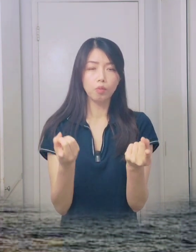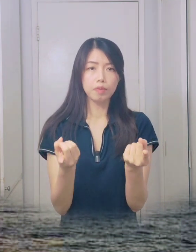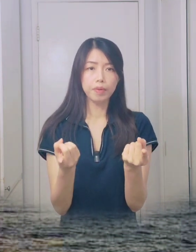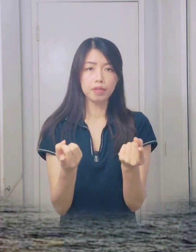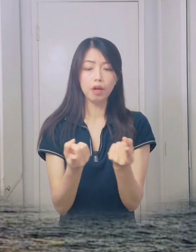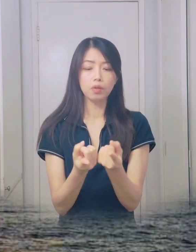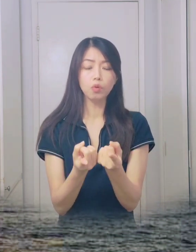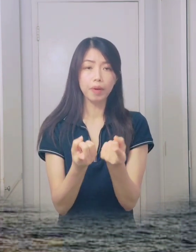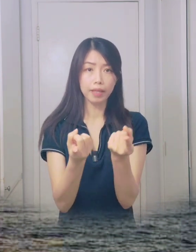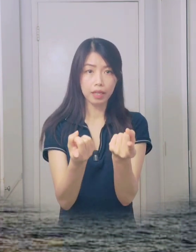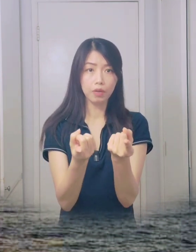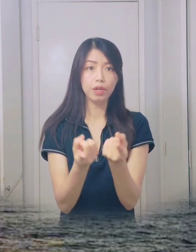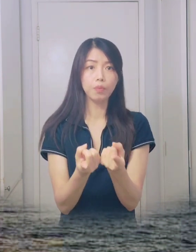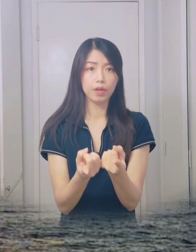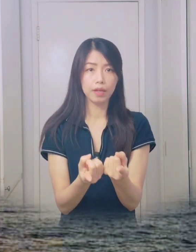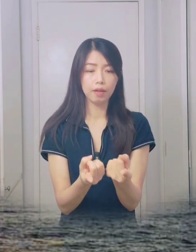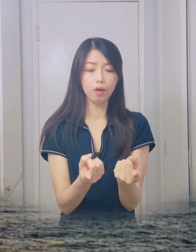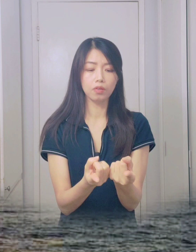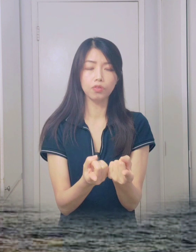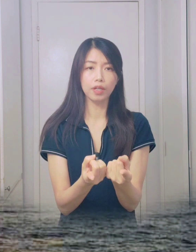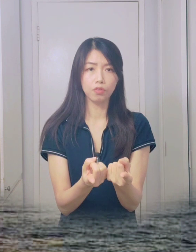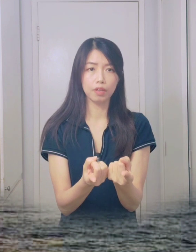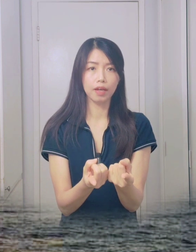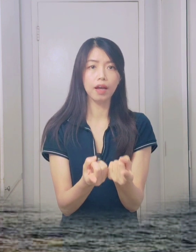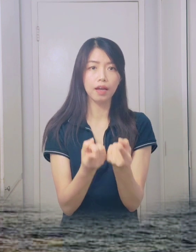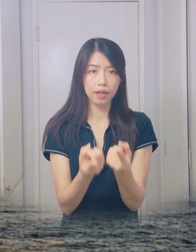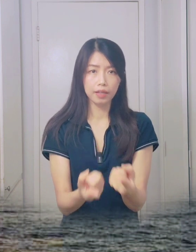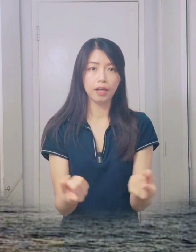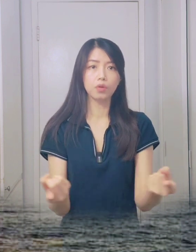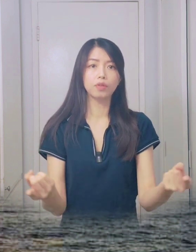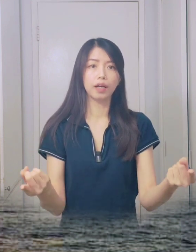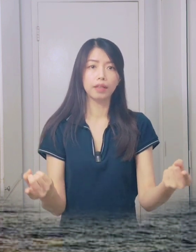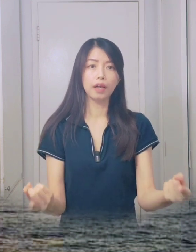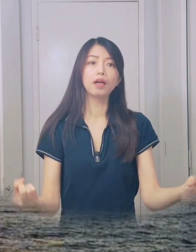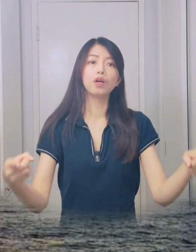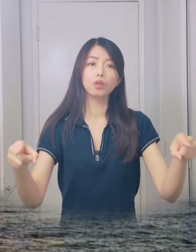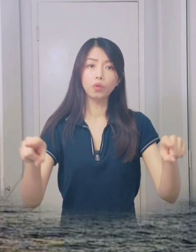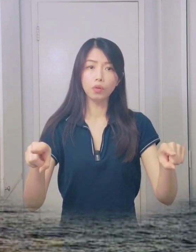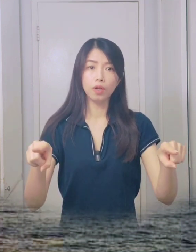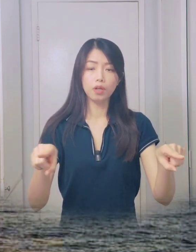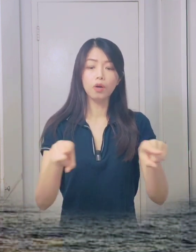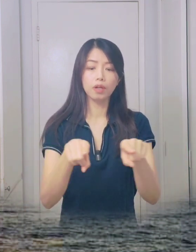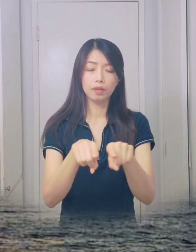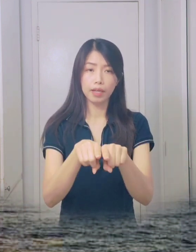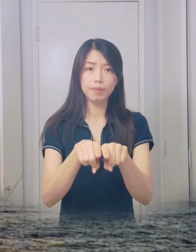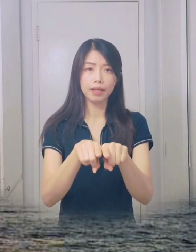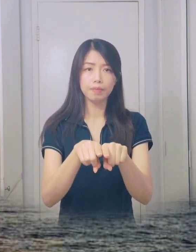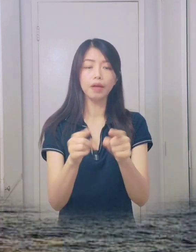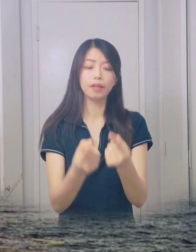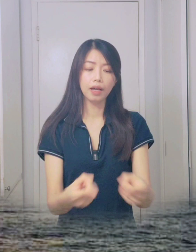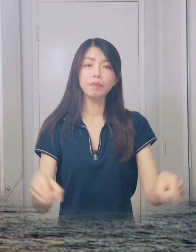양손을 검지만 펴셔서 손바닥이 위를 보이게 해서 중간에 주셨다가 양쪽으로 나갔다가 손을 돌려서